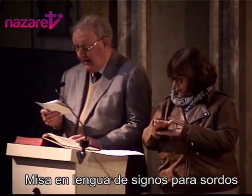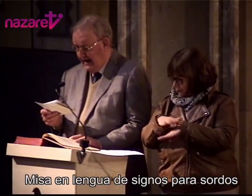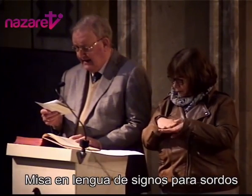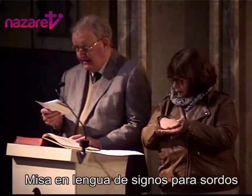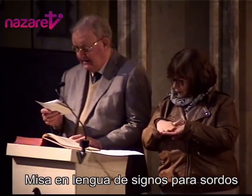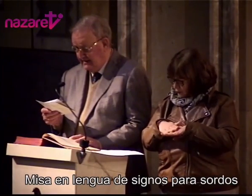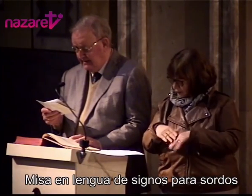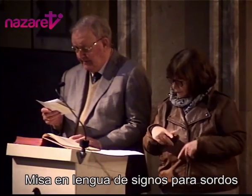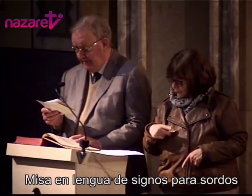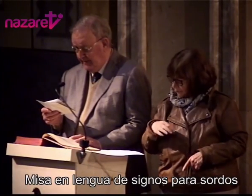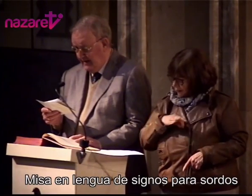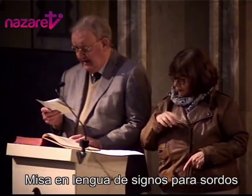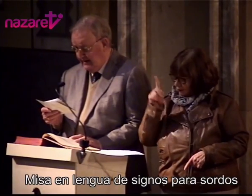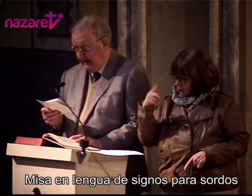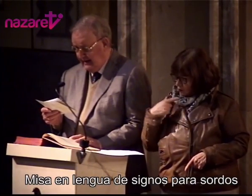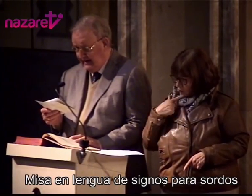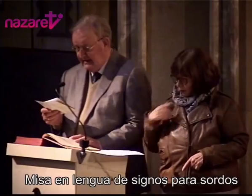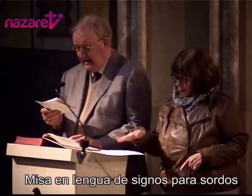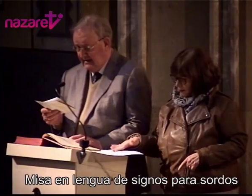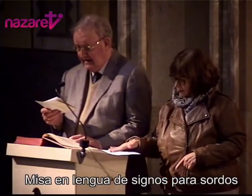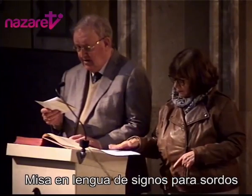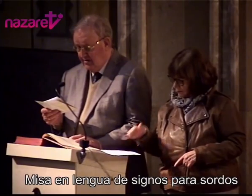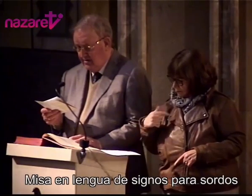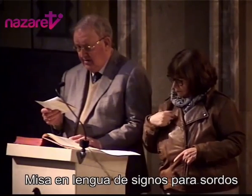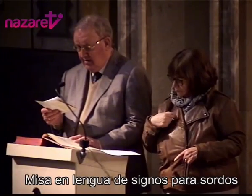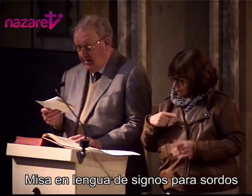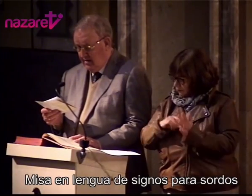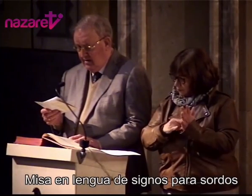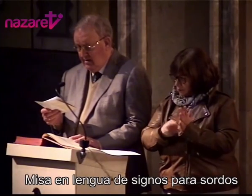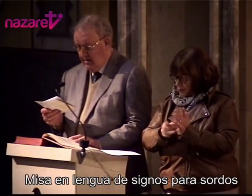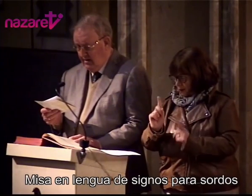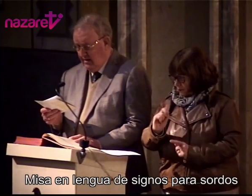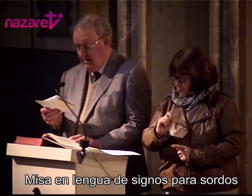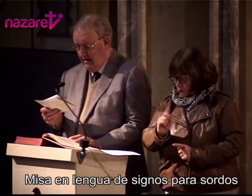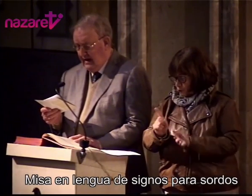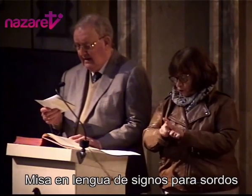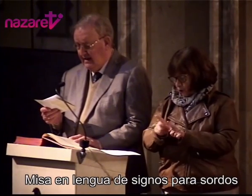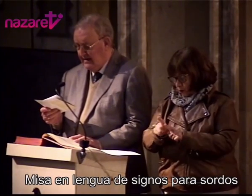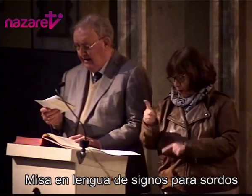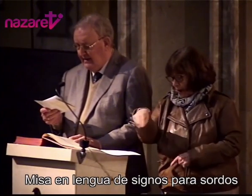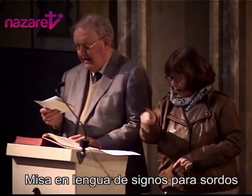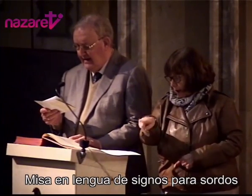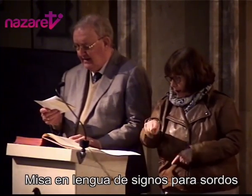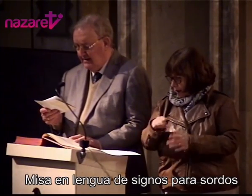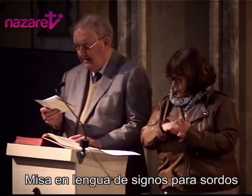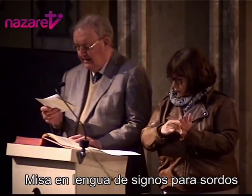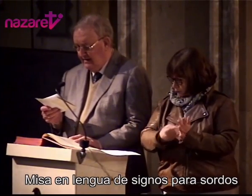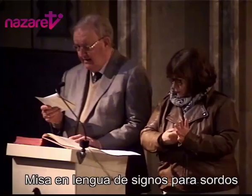sus planes. Que regrese al Señor y Él tendrá